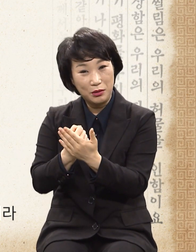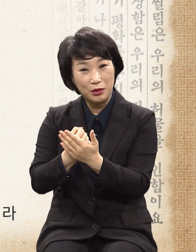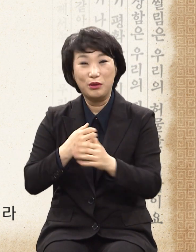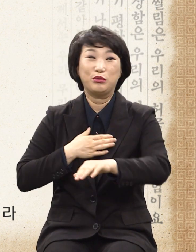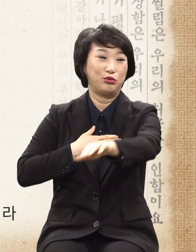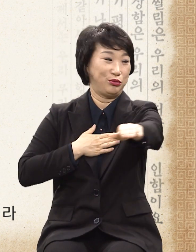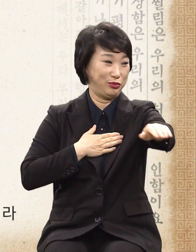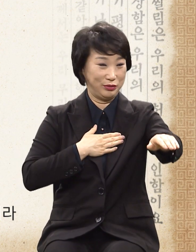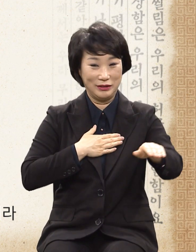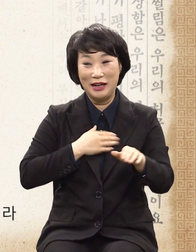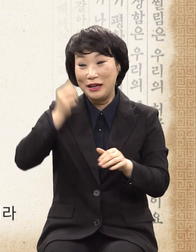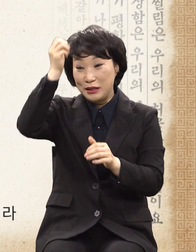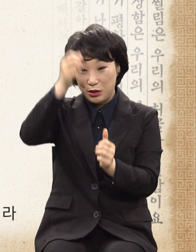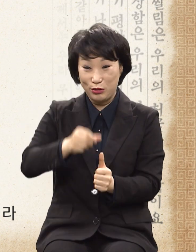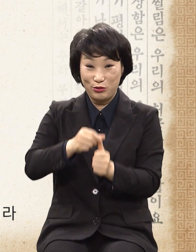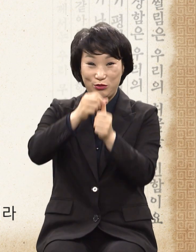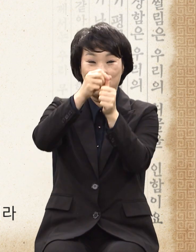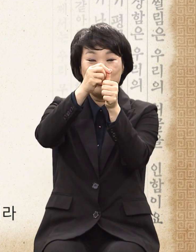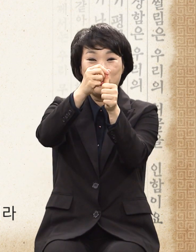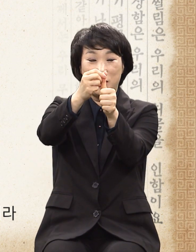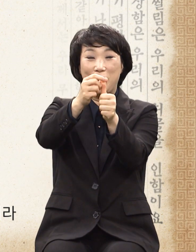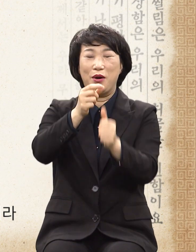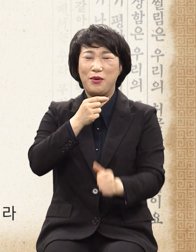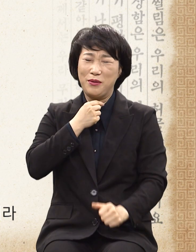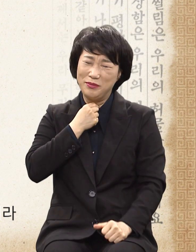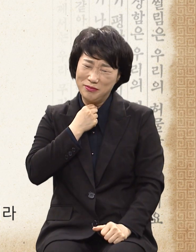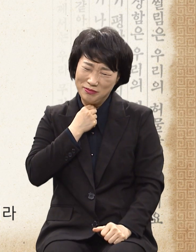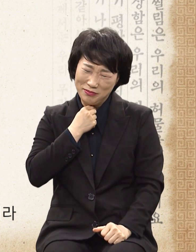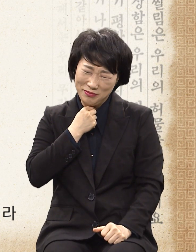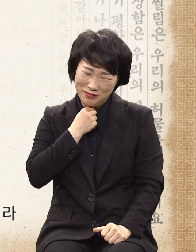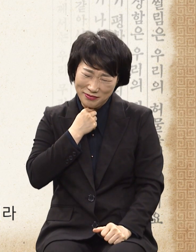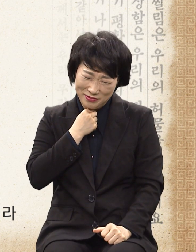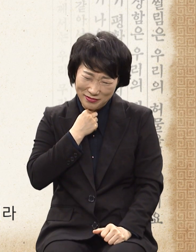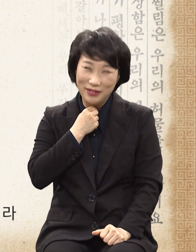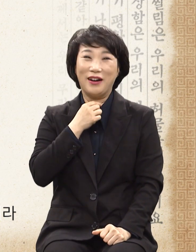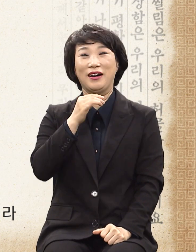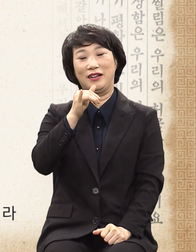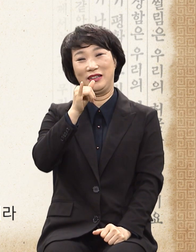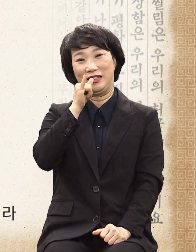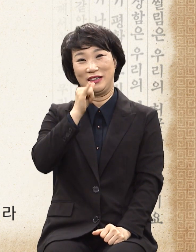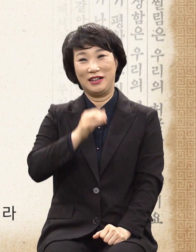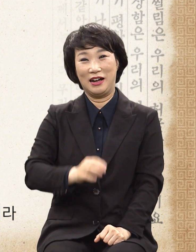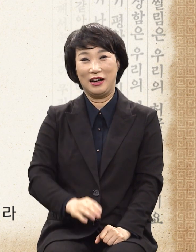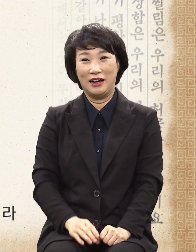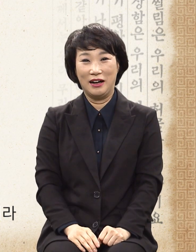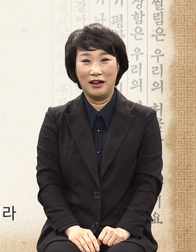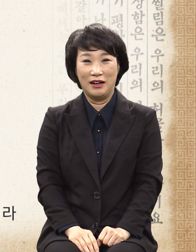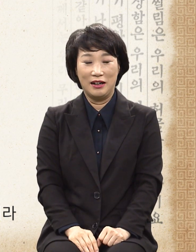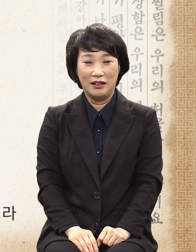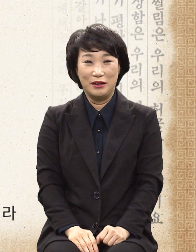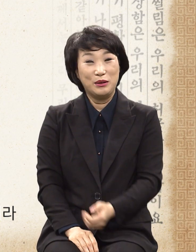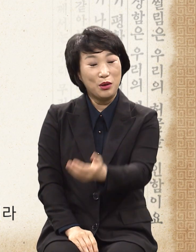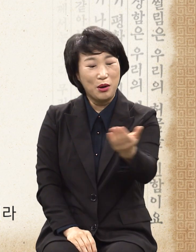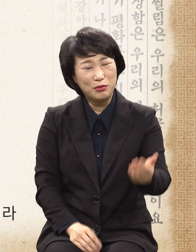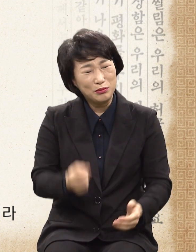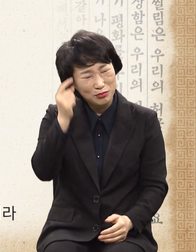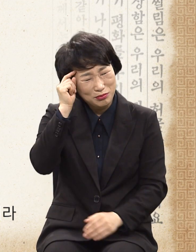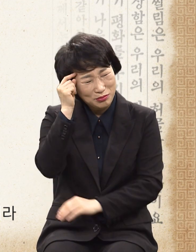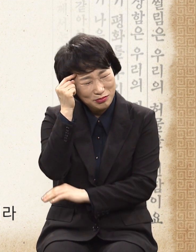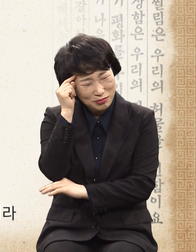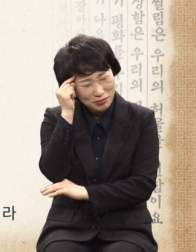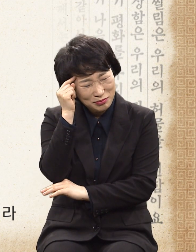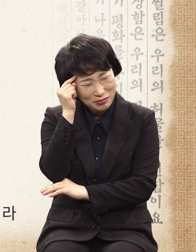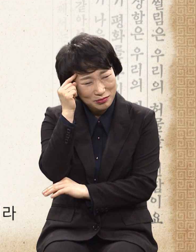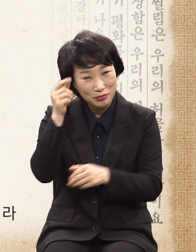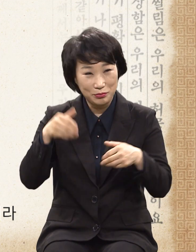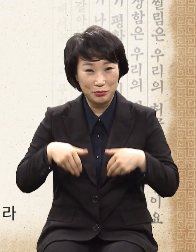우리 영혼이 구원받기를 그토록 간절히 바라시는가를 한번 깊이